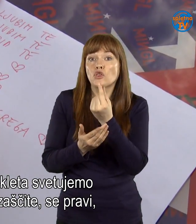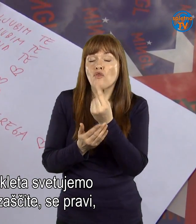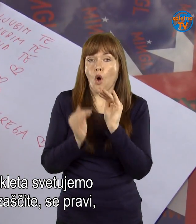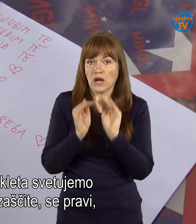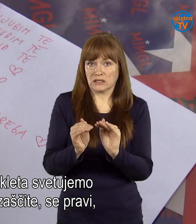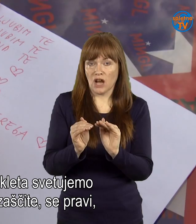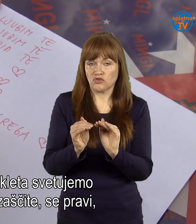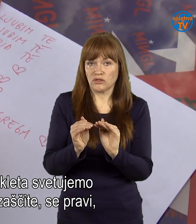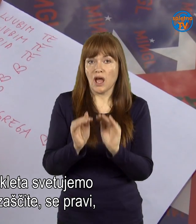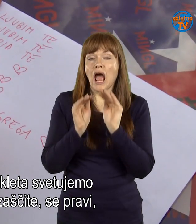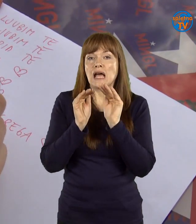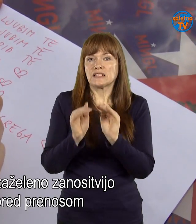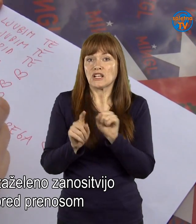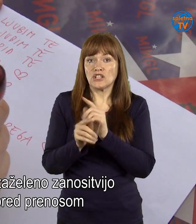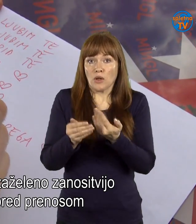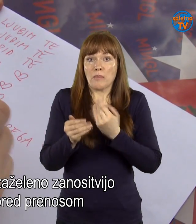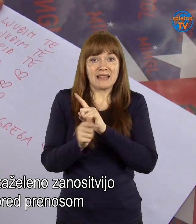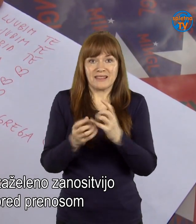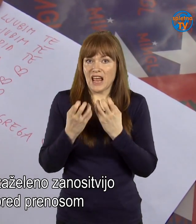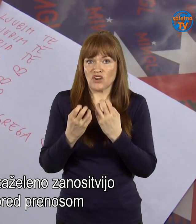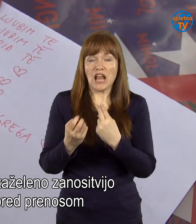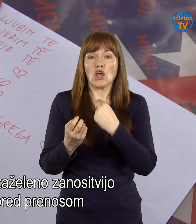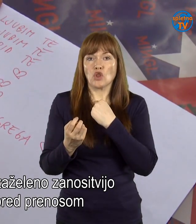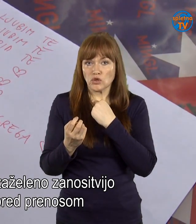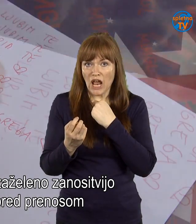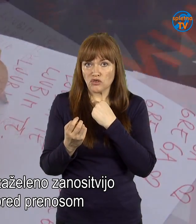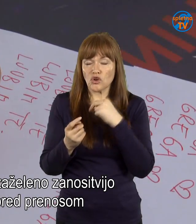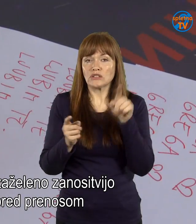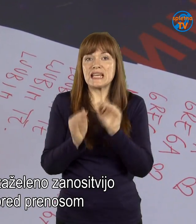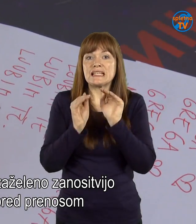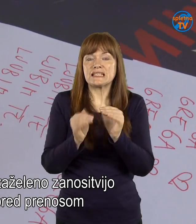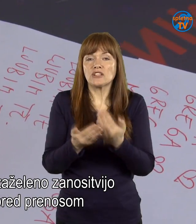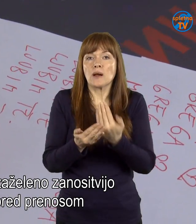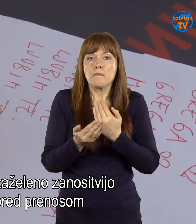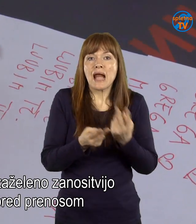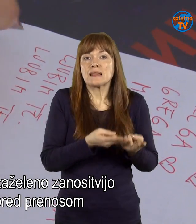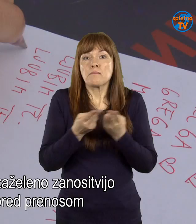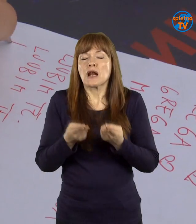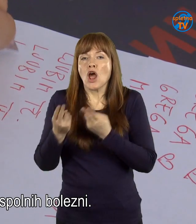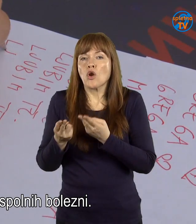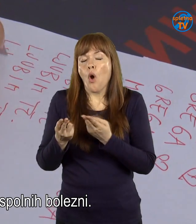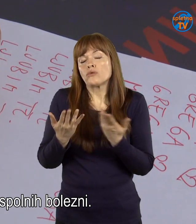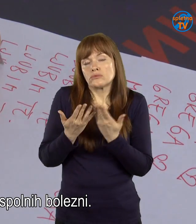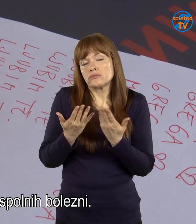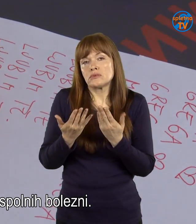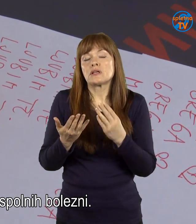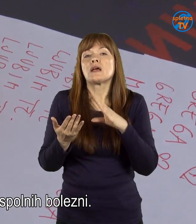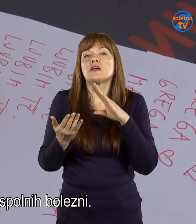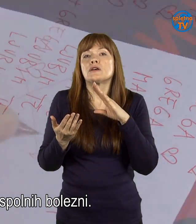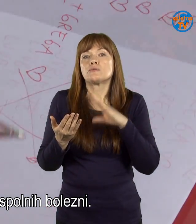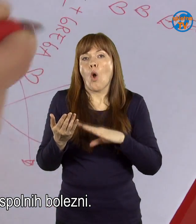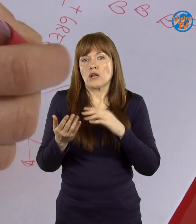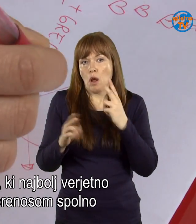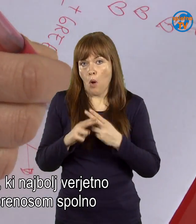zaščite, se pravi zaščito pred neželeno zanositvijo in zaščito pred prenosom eventualnih spolnih